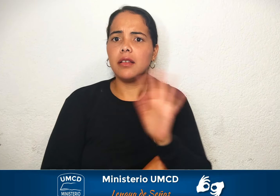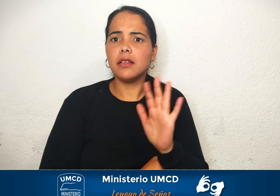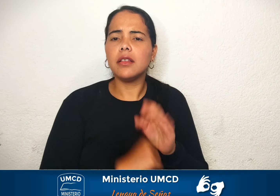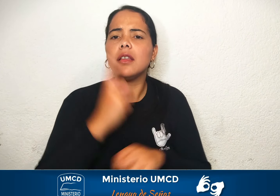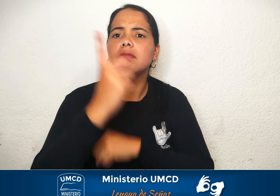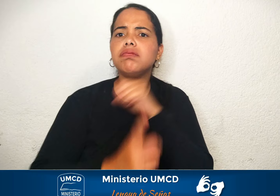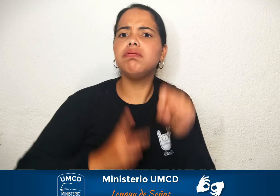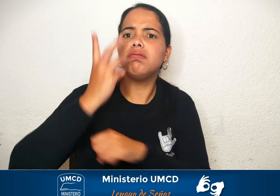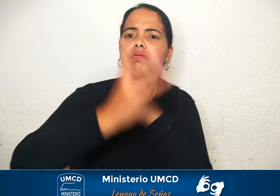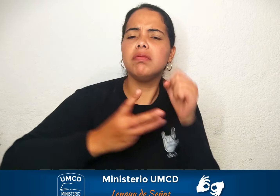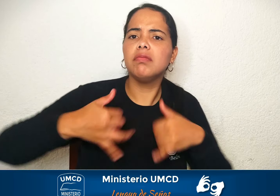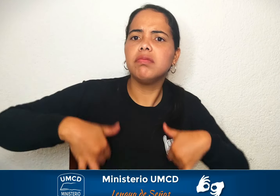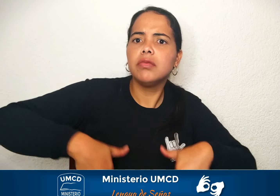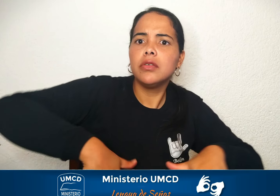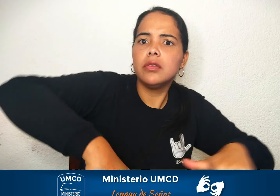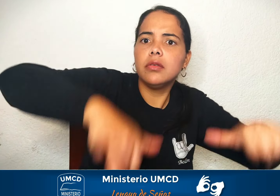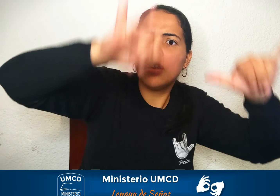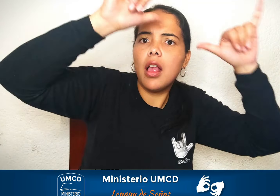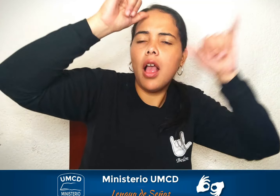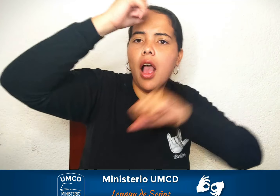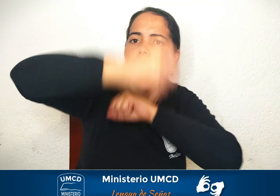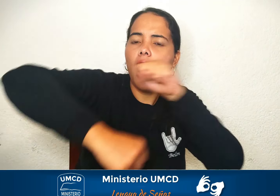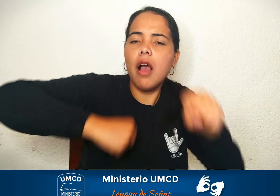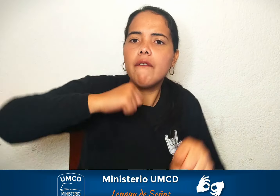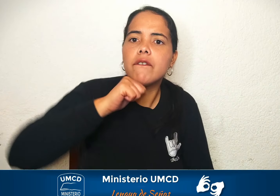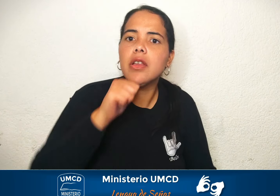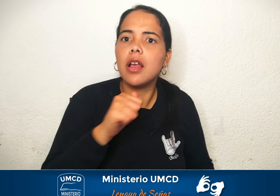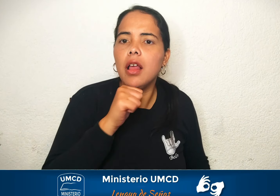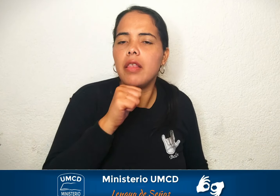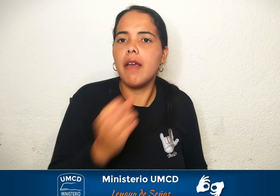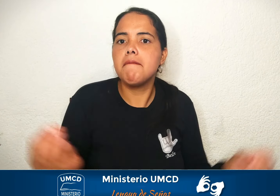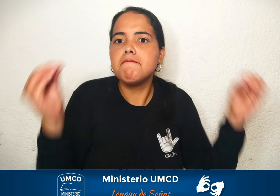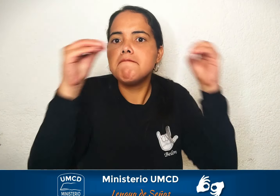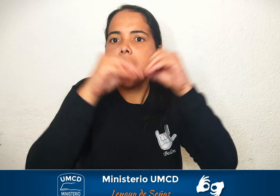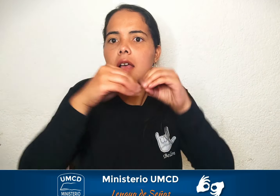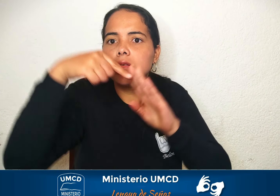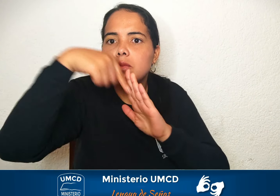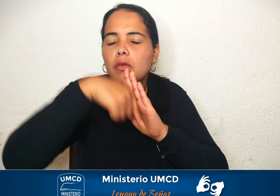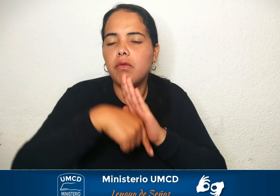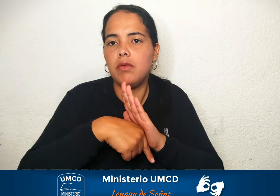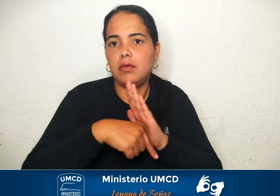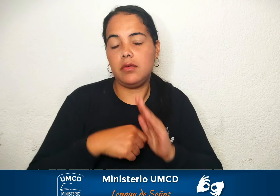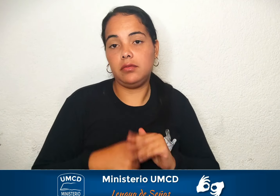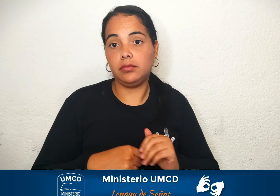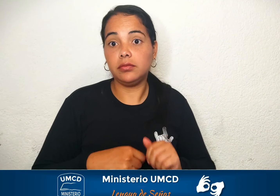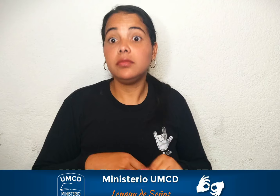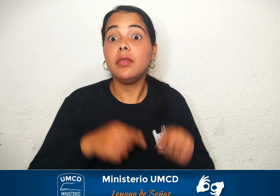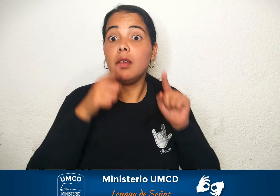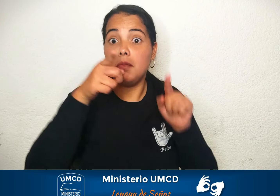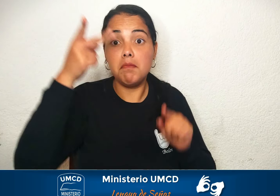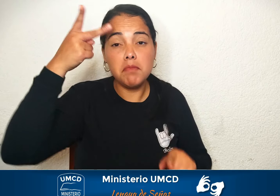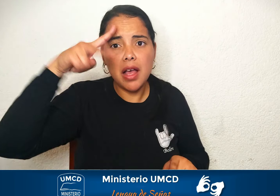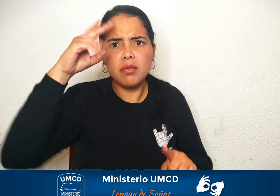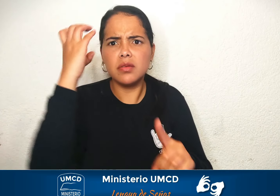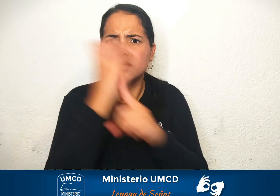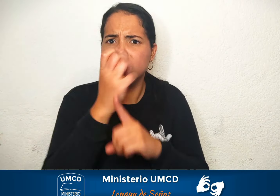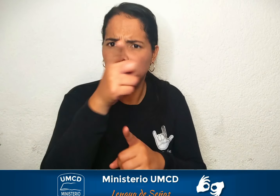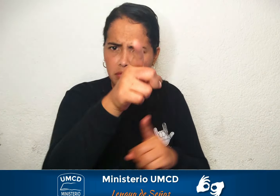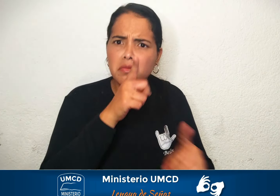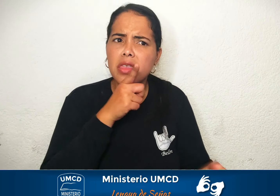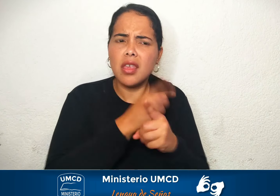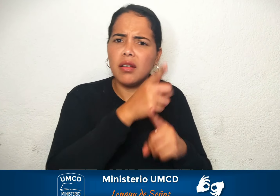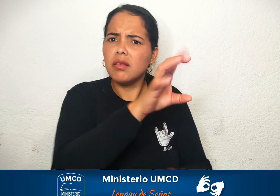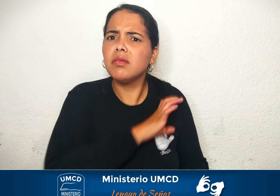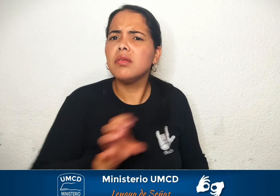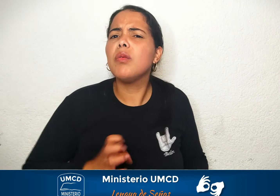la condición de ser salvos en Cristo por la fe en el Señor. Pero Pablo les dice, aunque ustedes